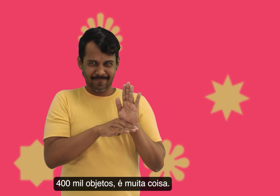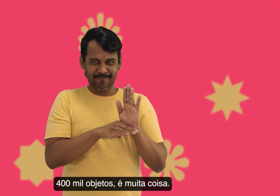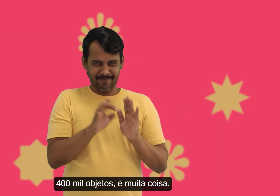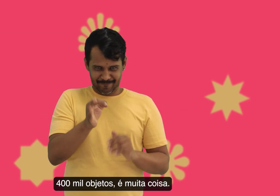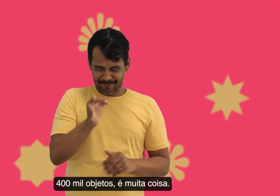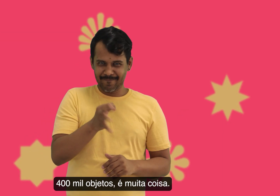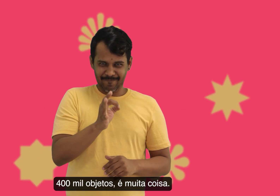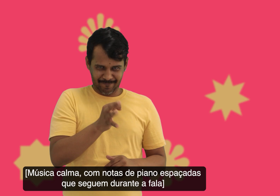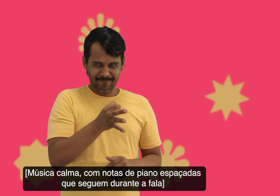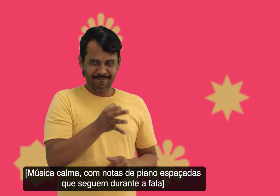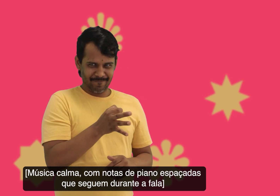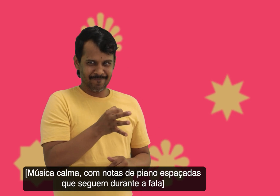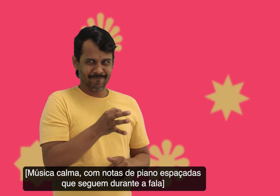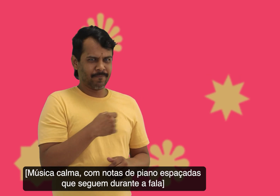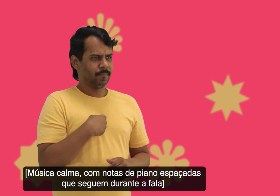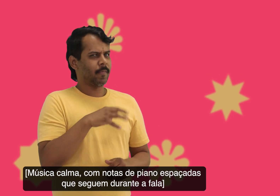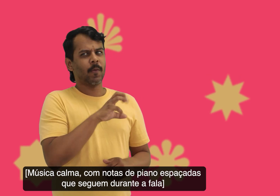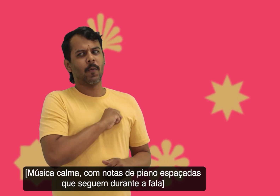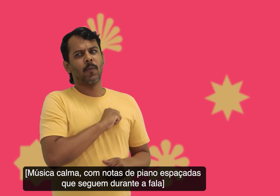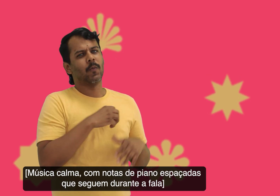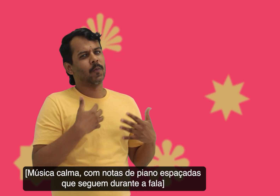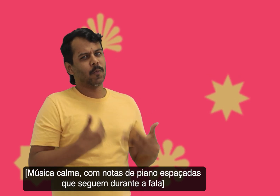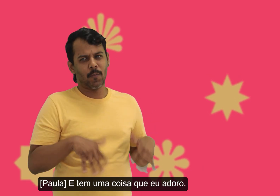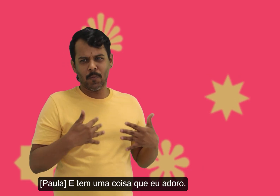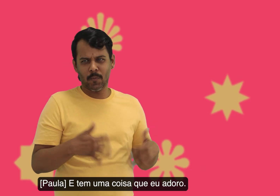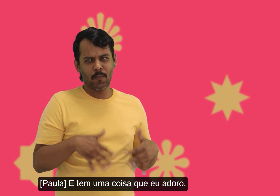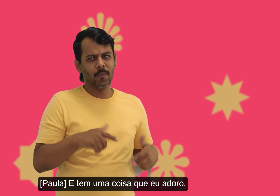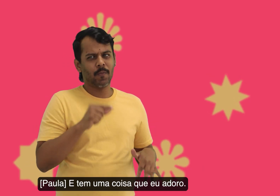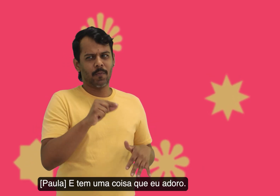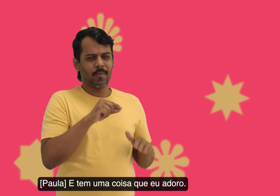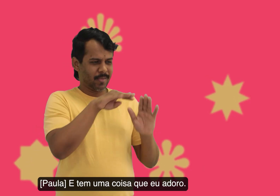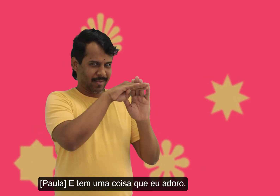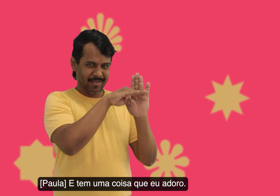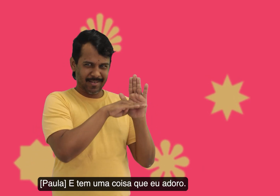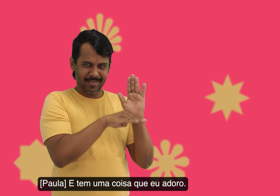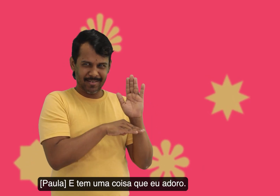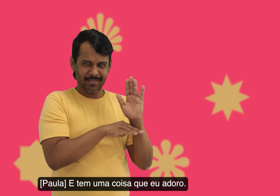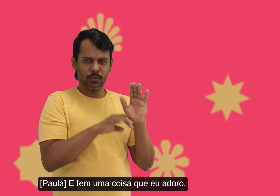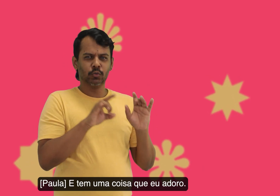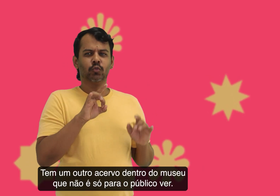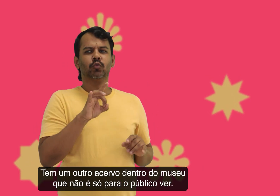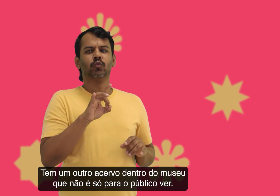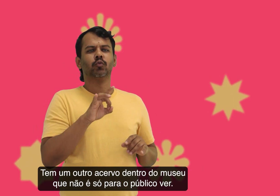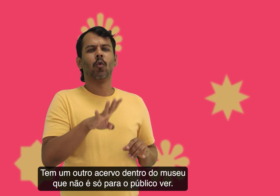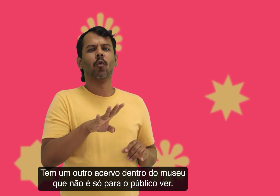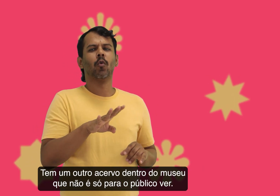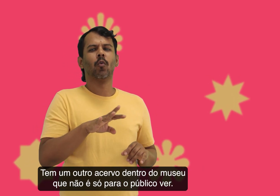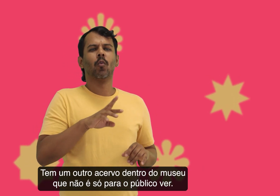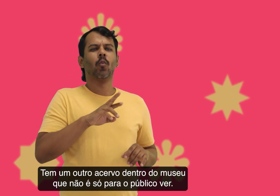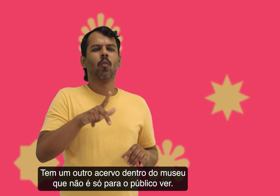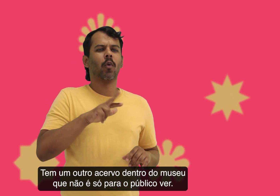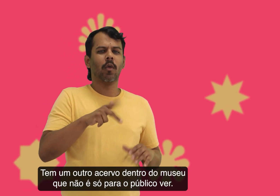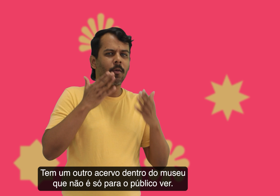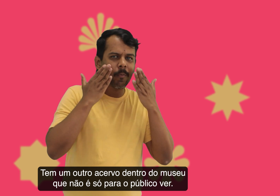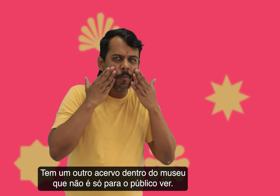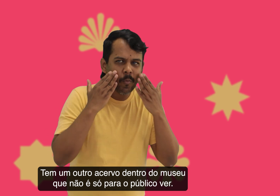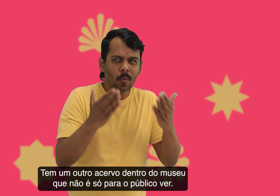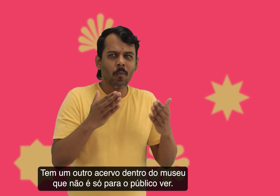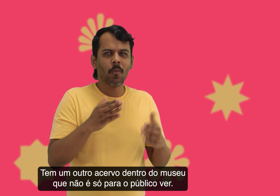objetos, é muita coisa. E tem uma coisa que eu adoro. Tem um outro acervo dentro do museu que não é só